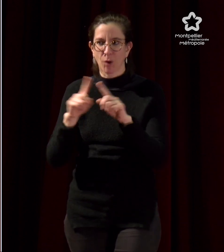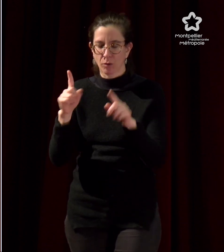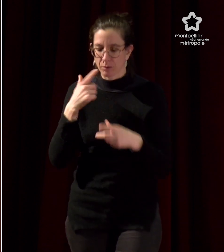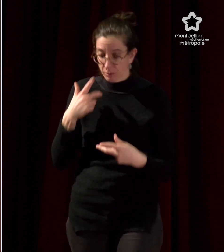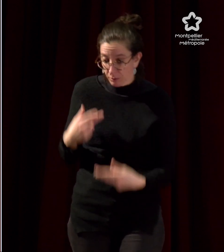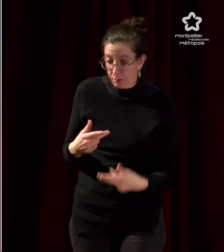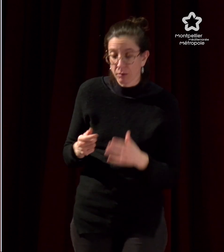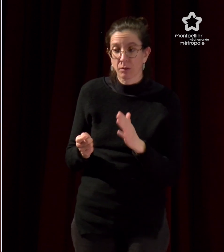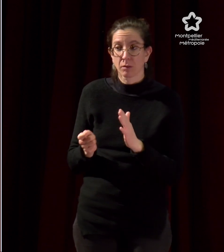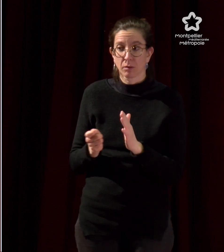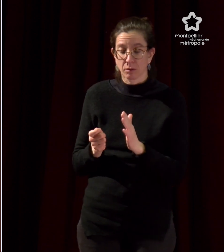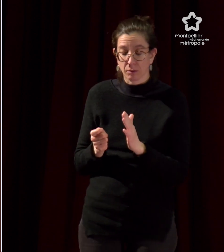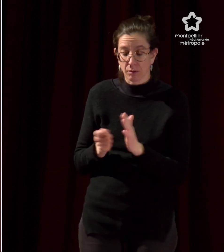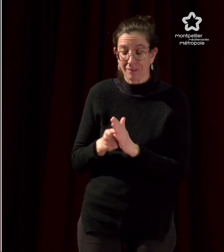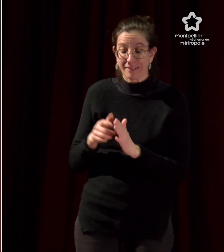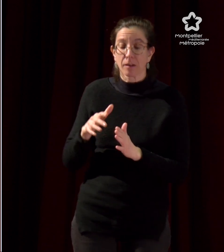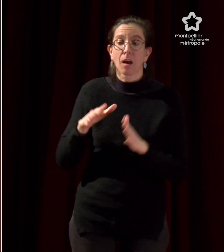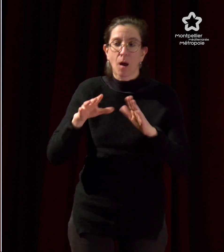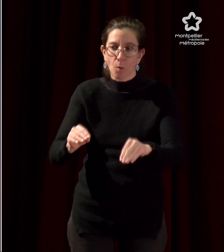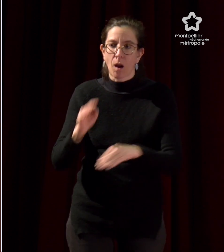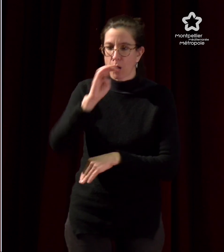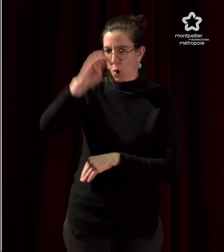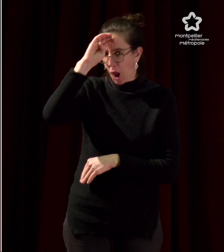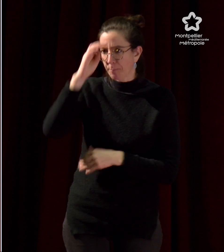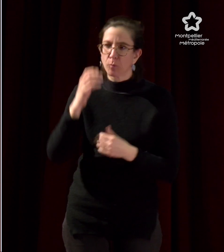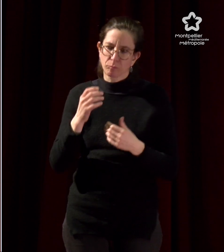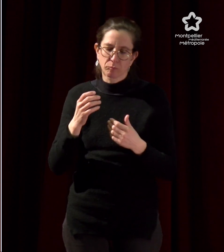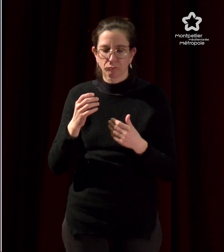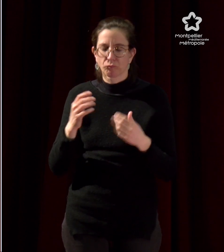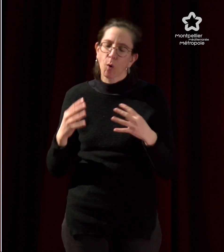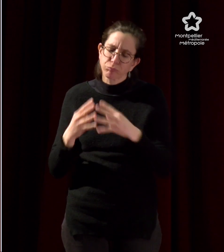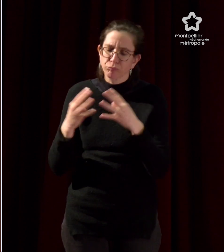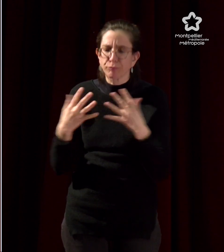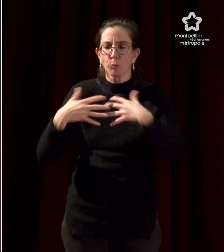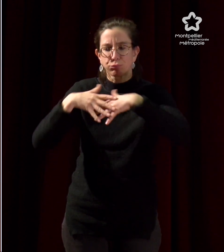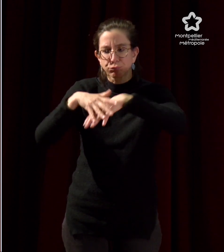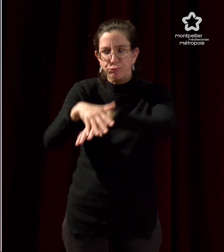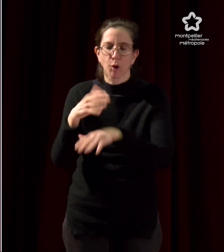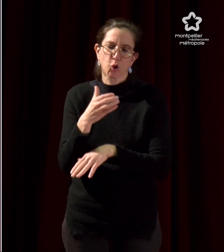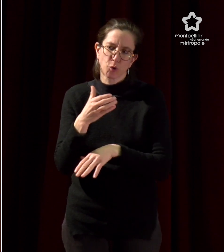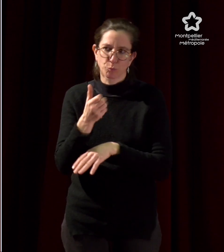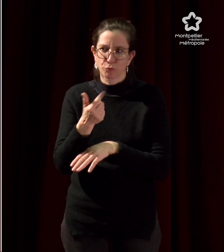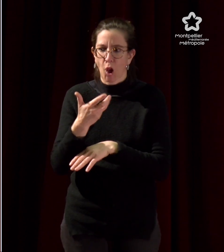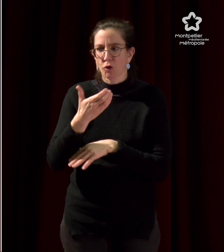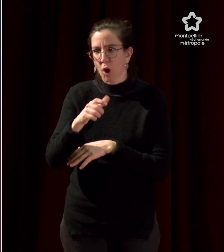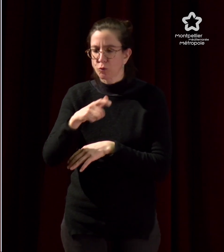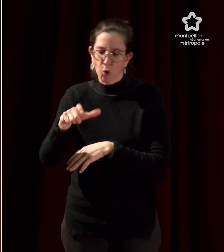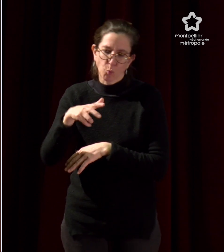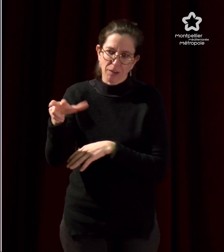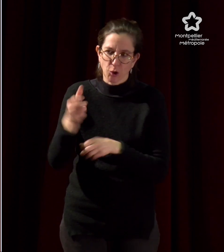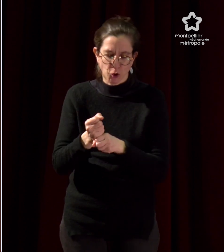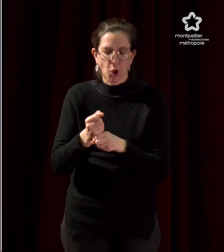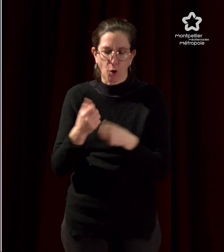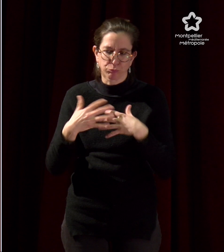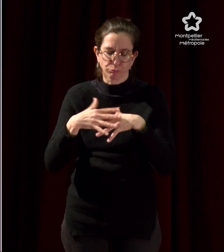quelques centaines d'années. Et quand l'article qui a montré l'existence de ce génome venu